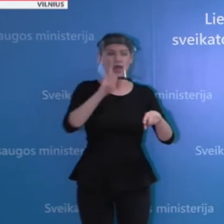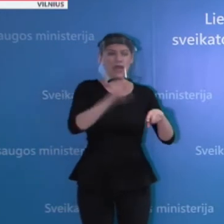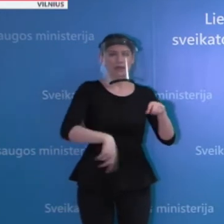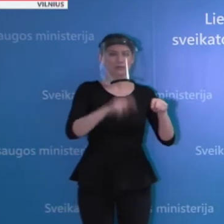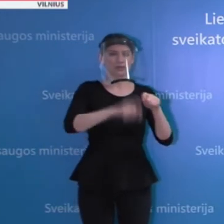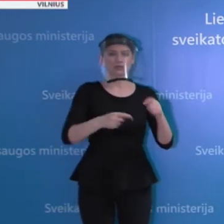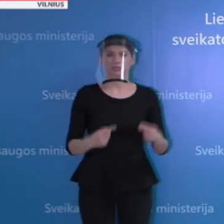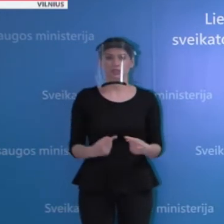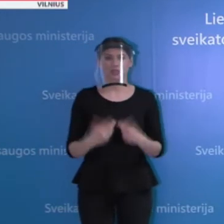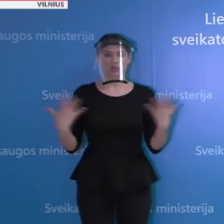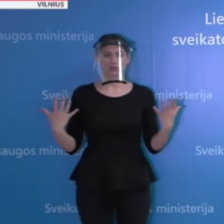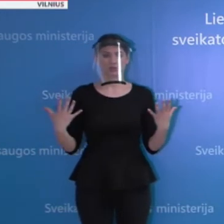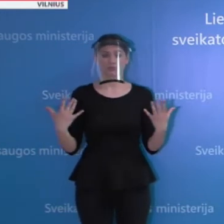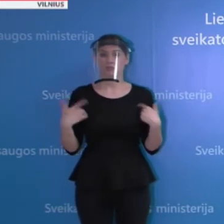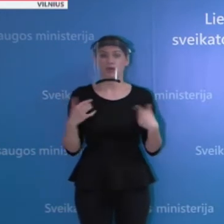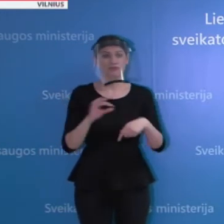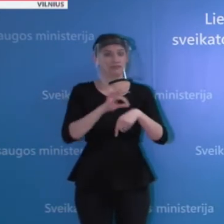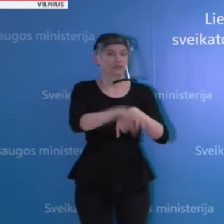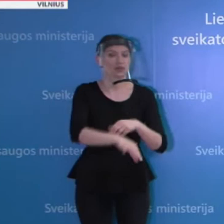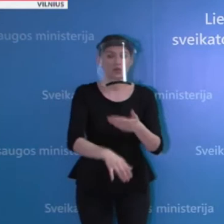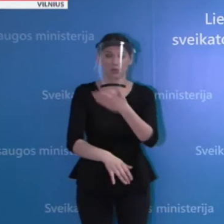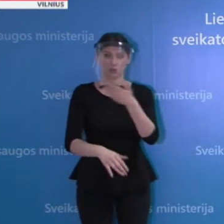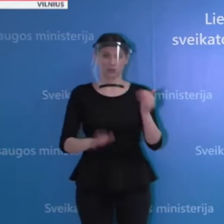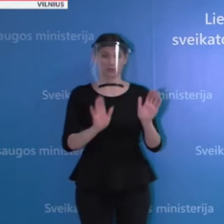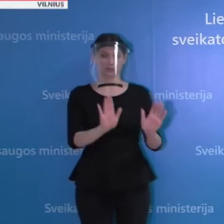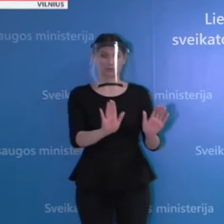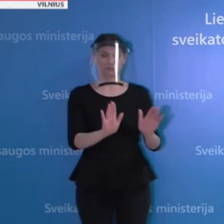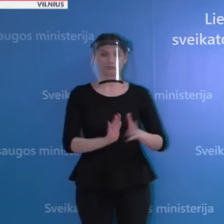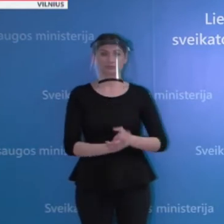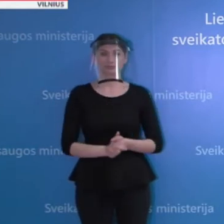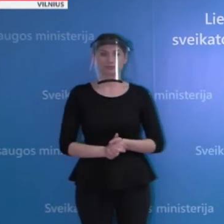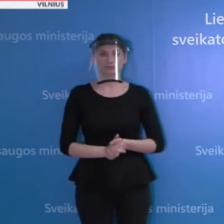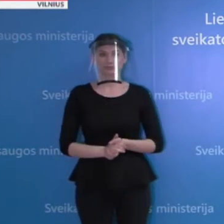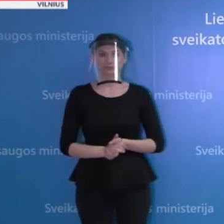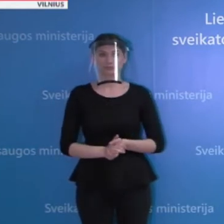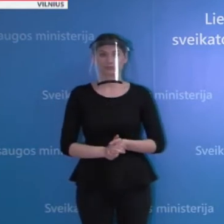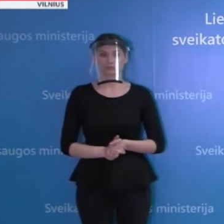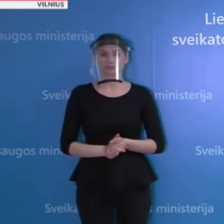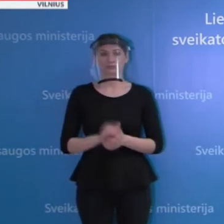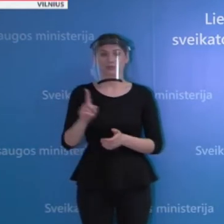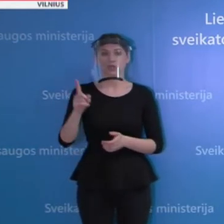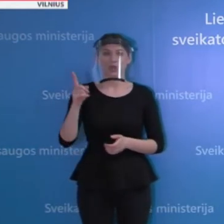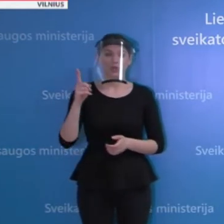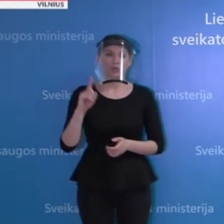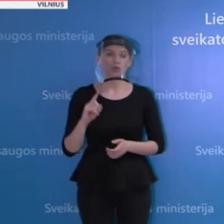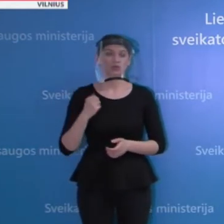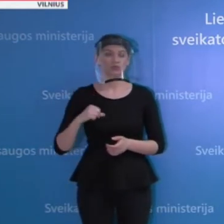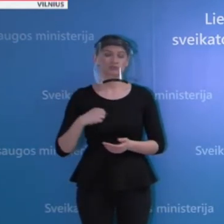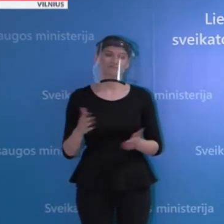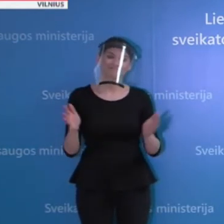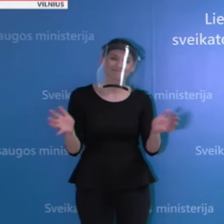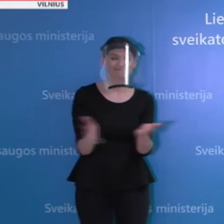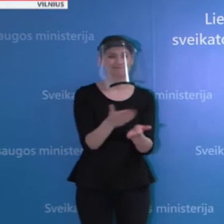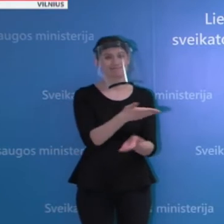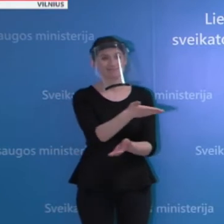testais. Žinoma, jokios prievartos jų atžvilgių nėra naudojama ir tik tiek, kad norėčiau paraginti vis tik tai,